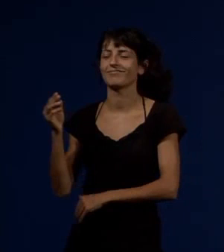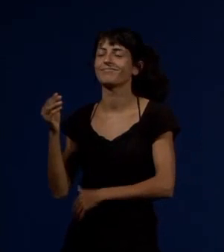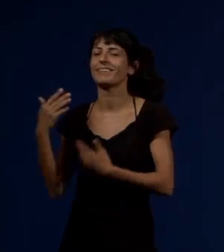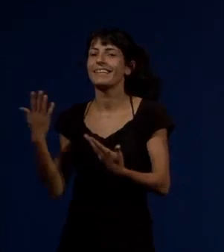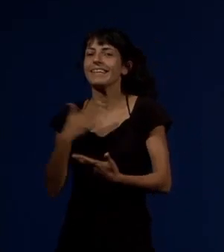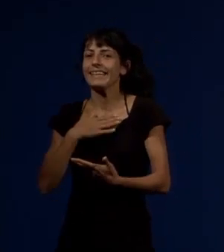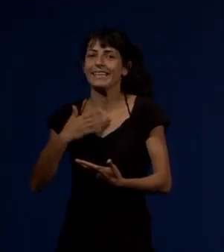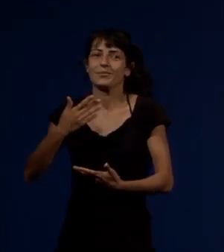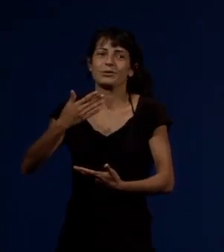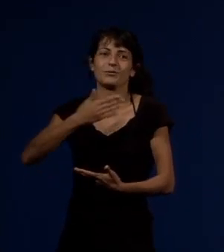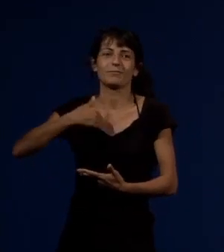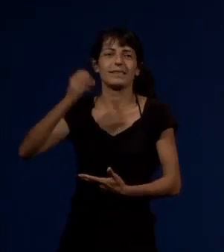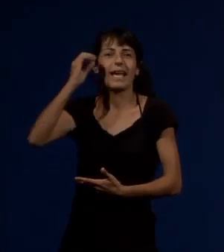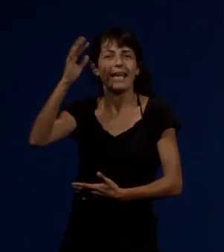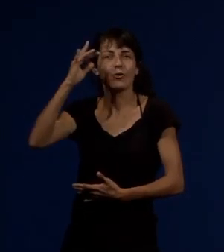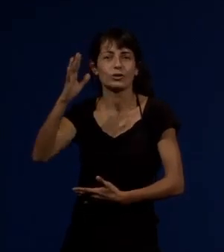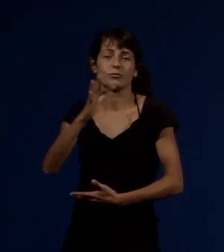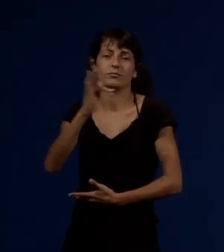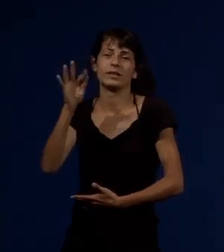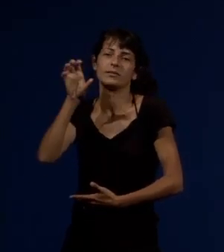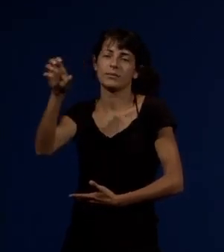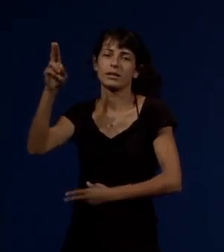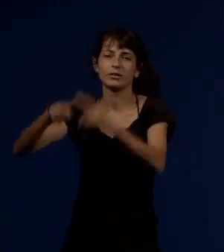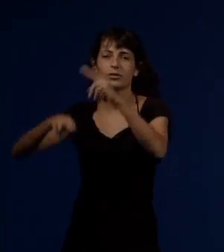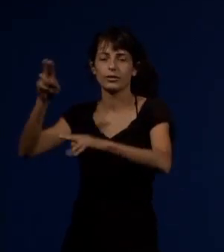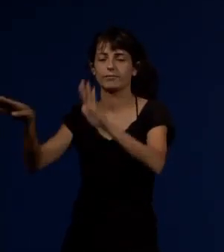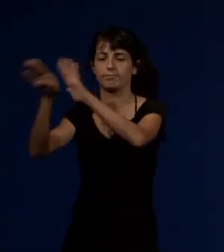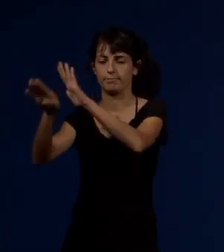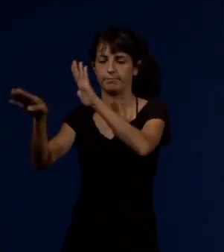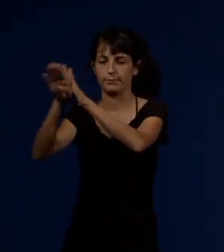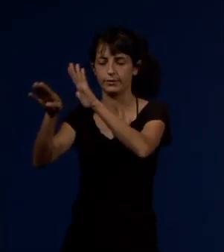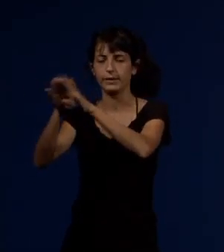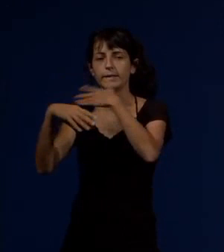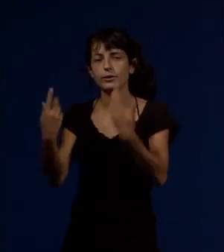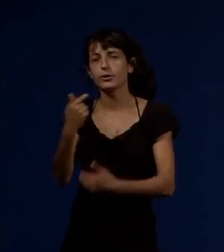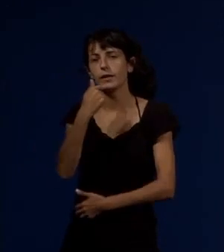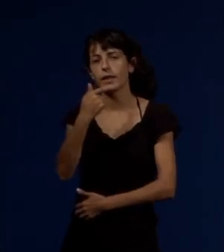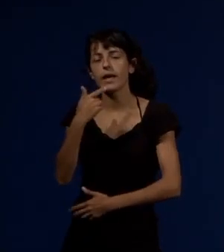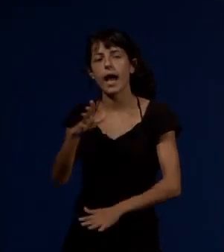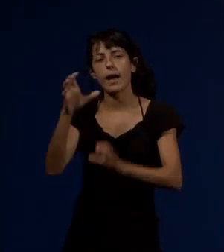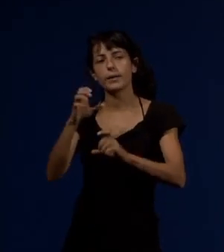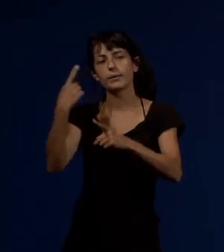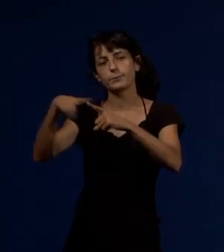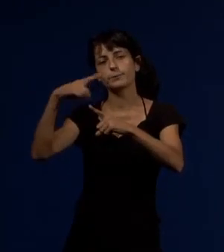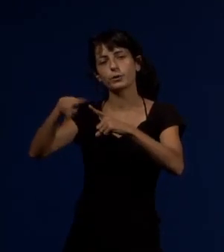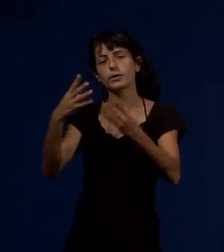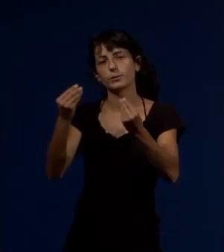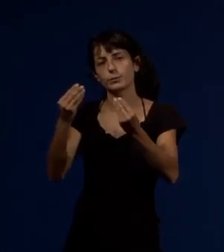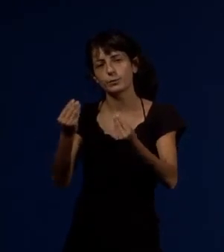ilusión, as ganas de seguir construindo este país en conxunto. Pois decía que aprendíamos moitas cousas, pero